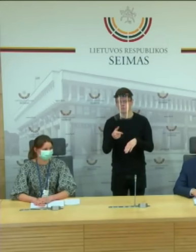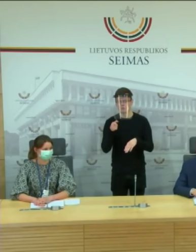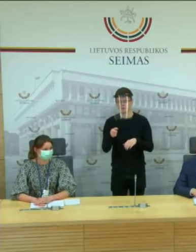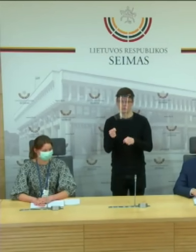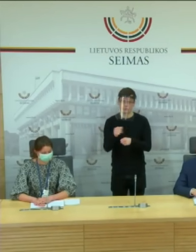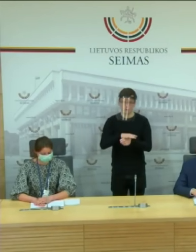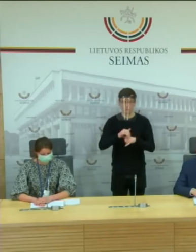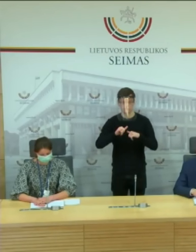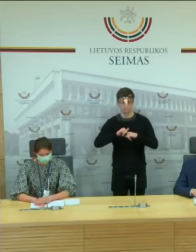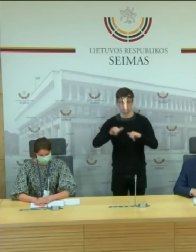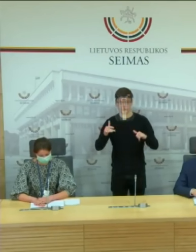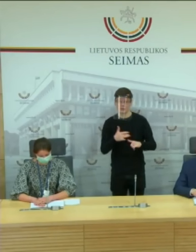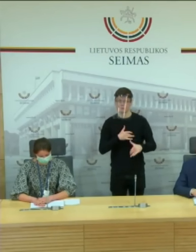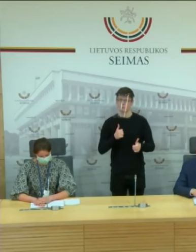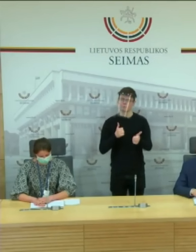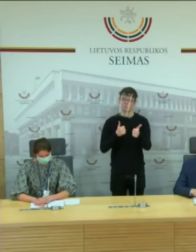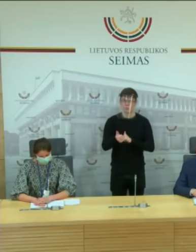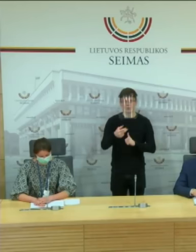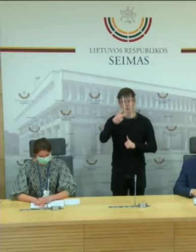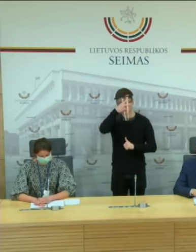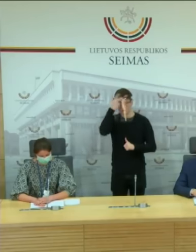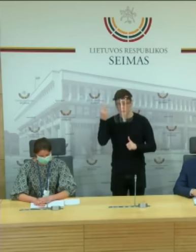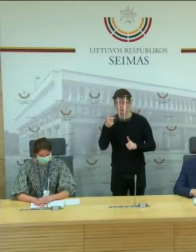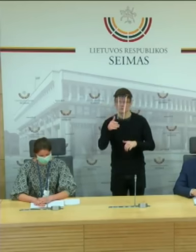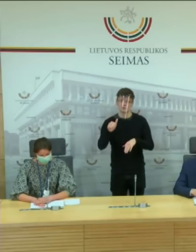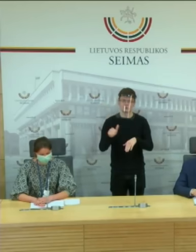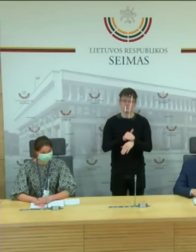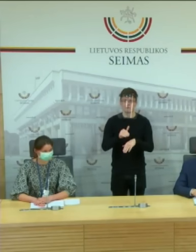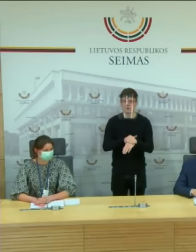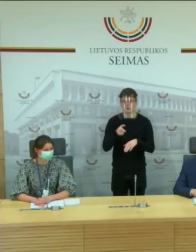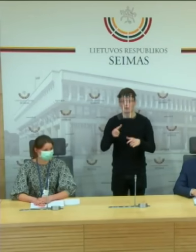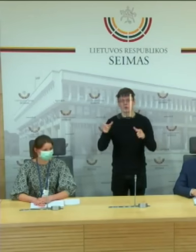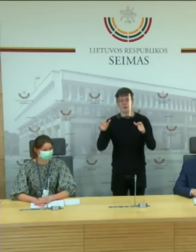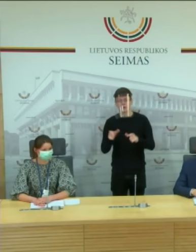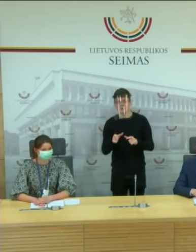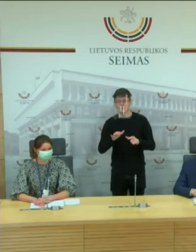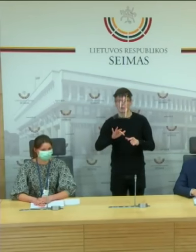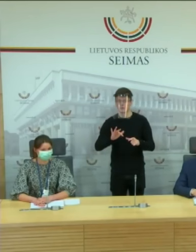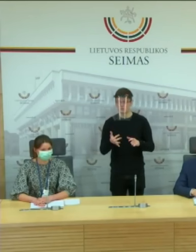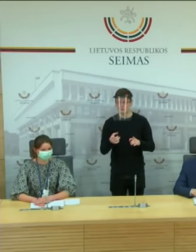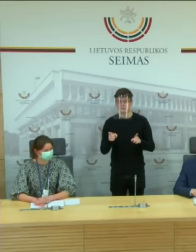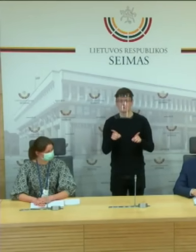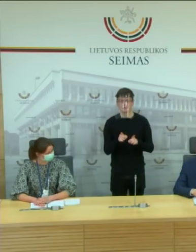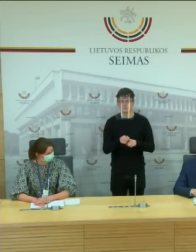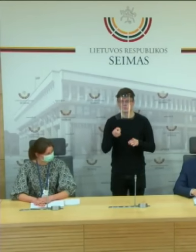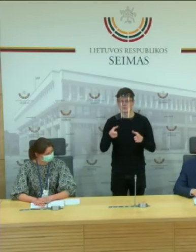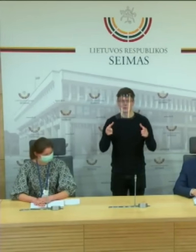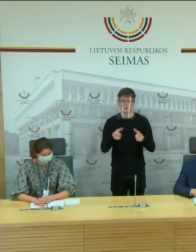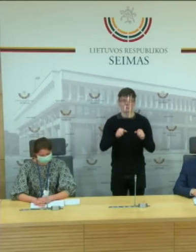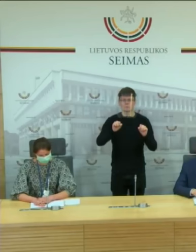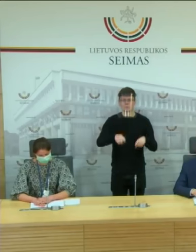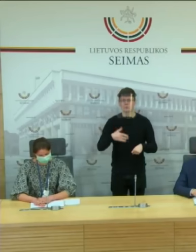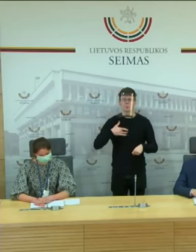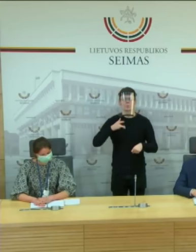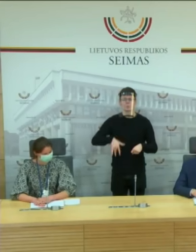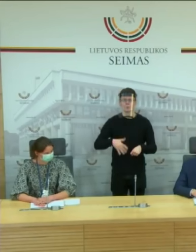augimas. Ar vis tik ne per anksti Lietuvoje švelninamas karantinas ir kokiu atveju karantinas vėl gali būti